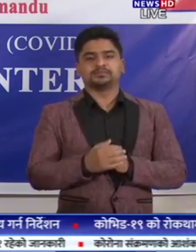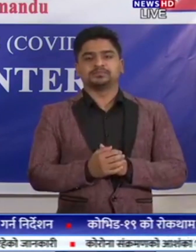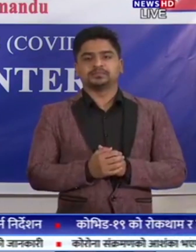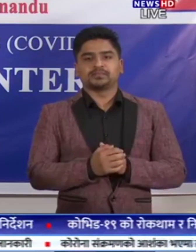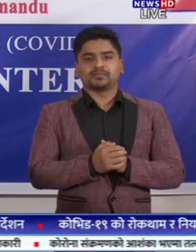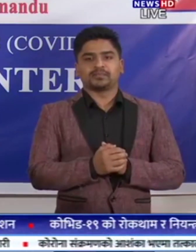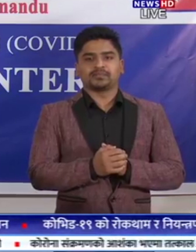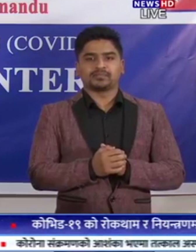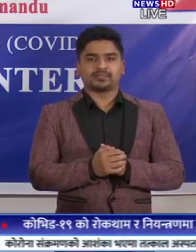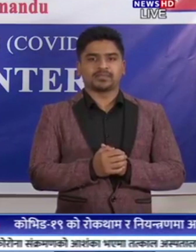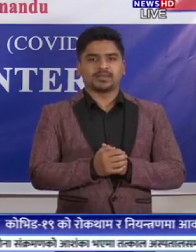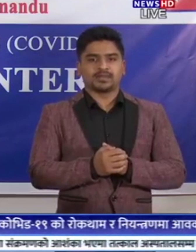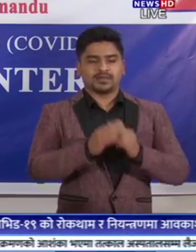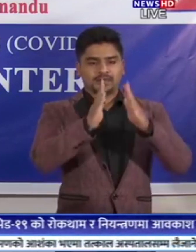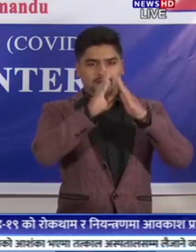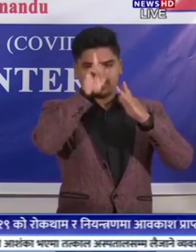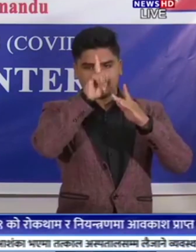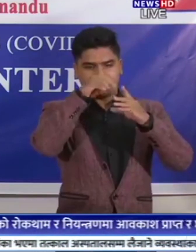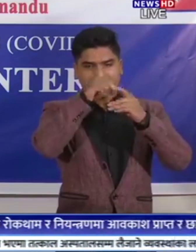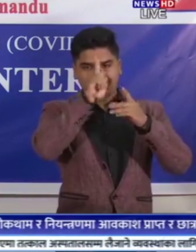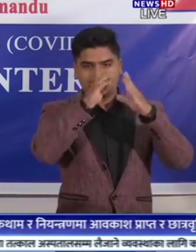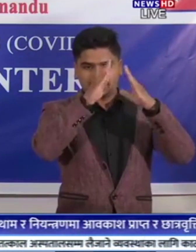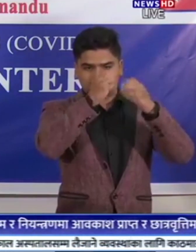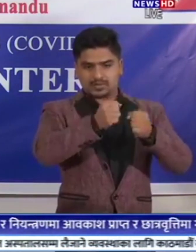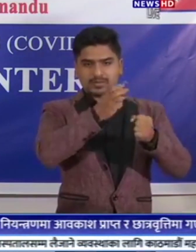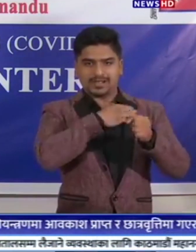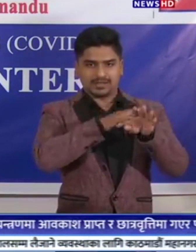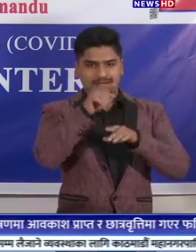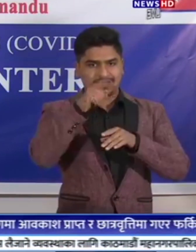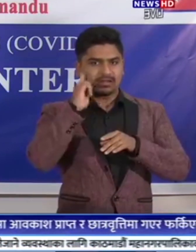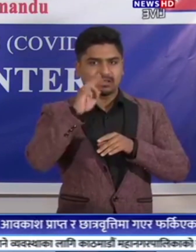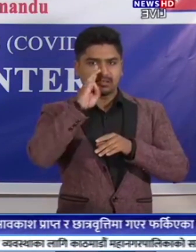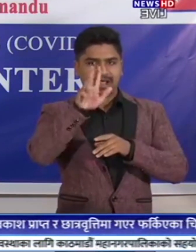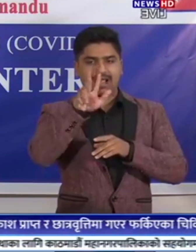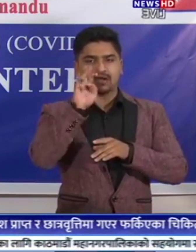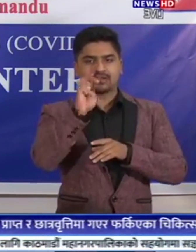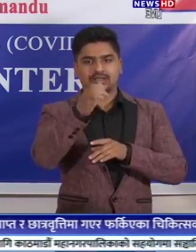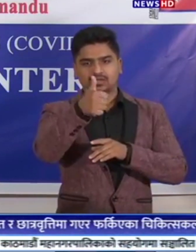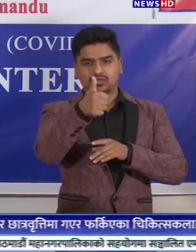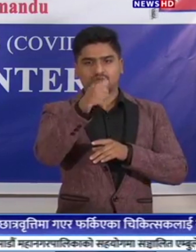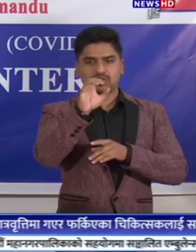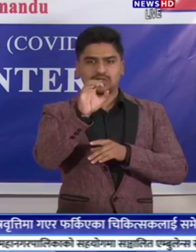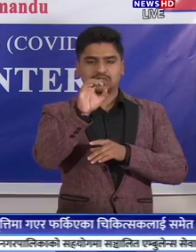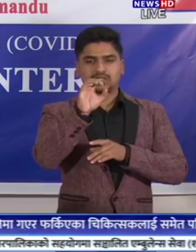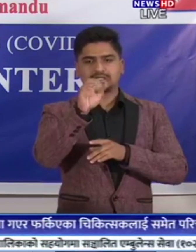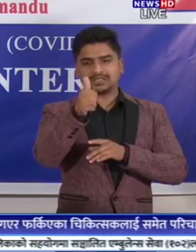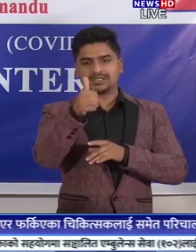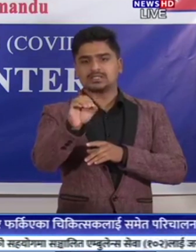क्वारेंटाइन मा रहेका ब्यक्ति अरु, आज को दिन मा 860 जाना